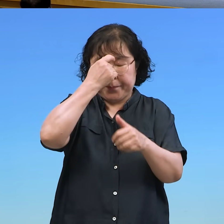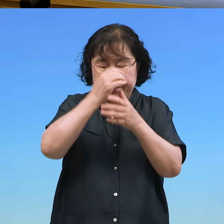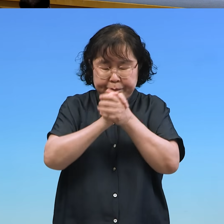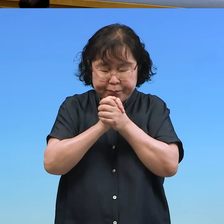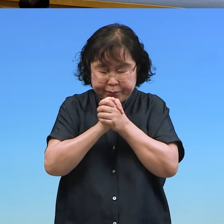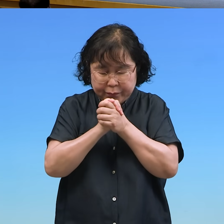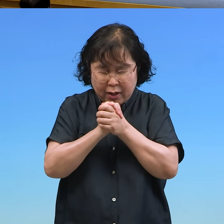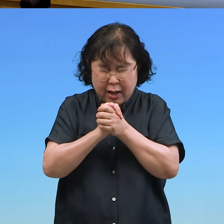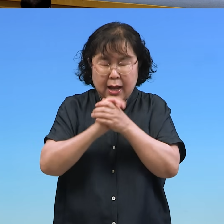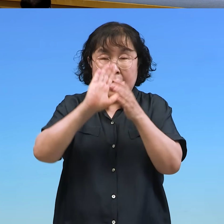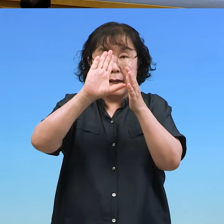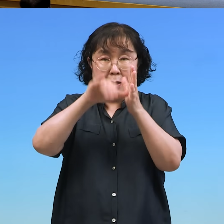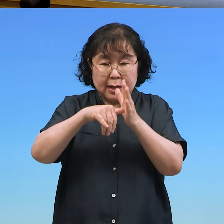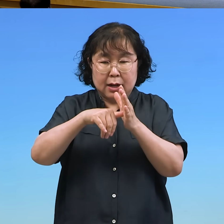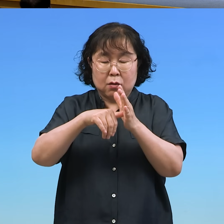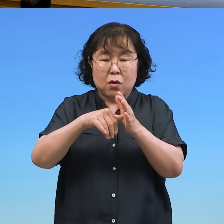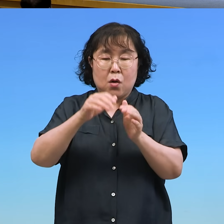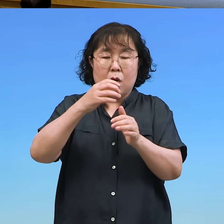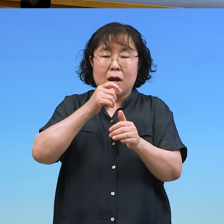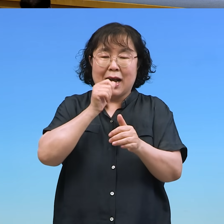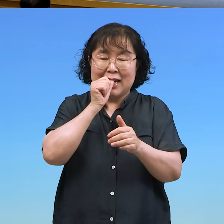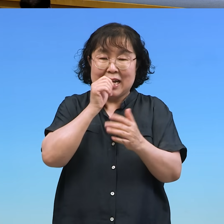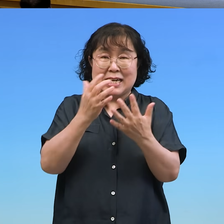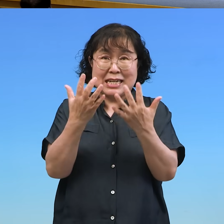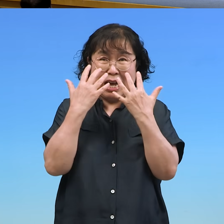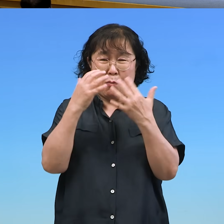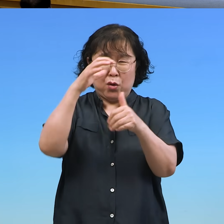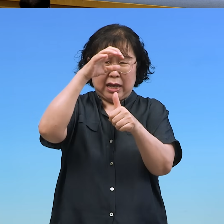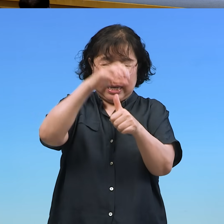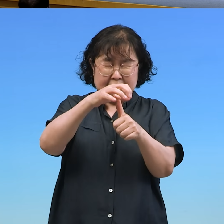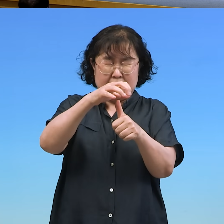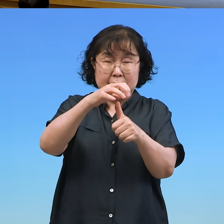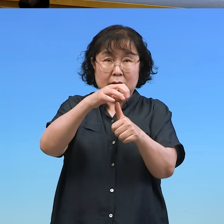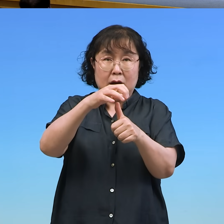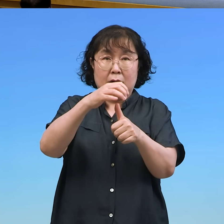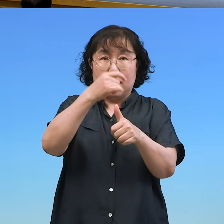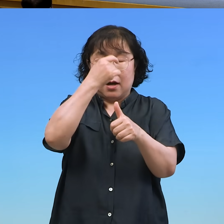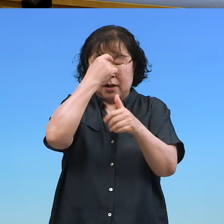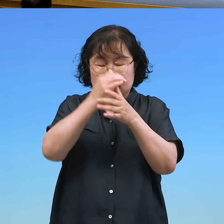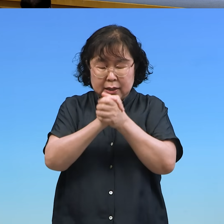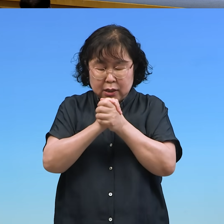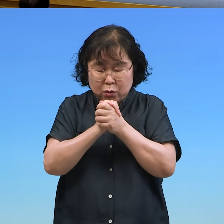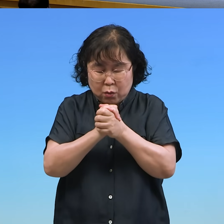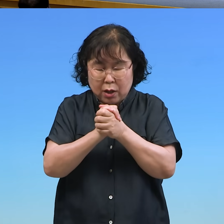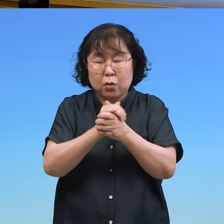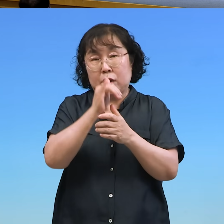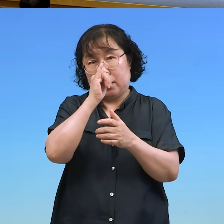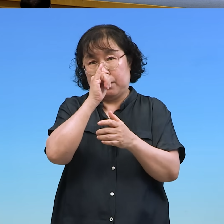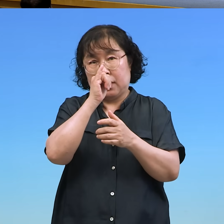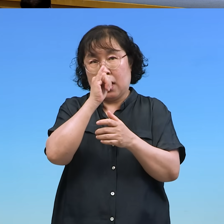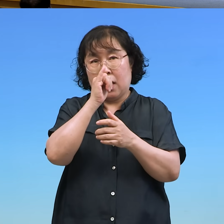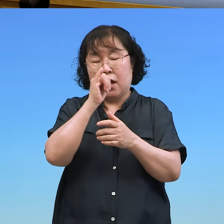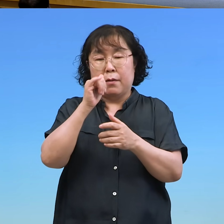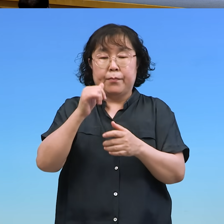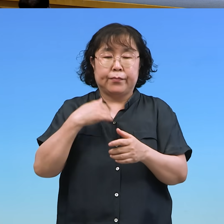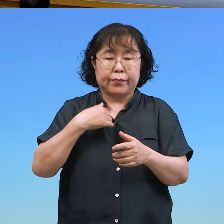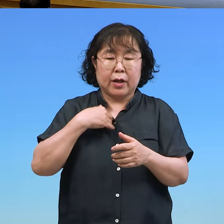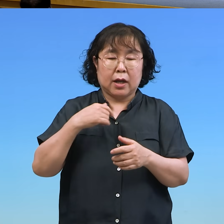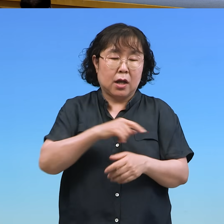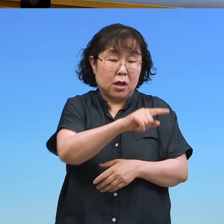내가 기도할 때에 기도하고 있습니다. 내가 기도할 때에 기억하며 너희로